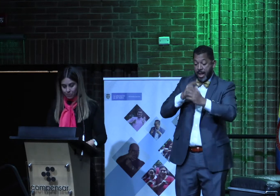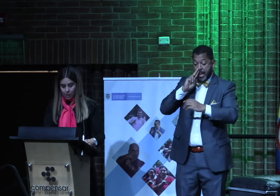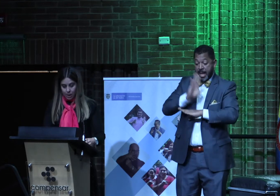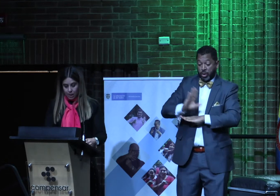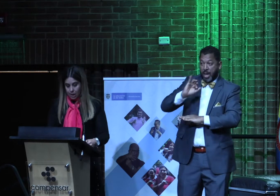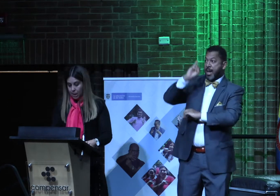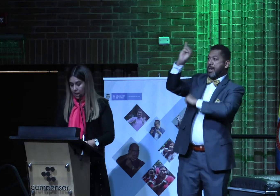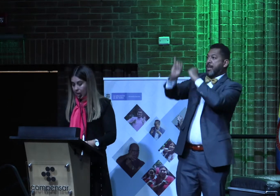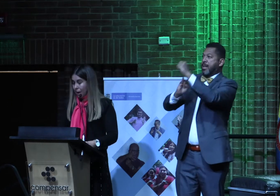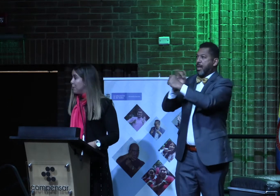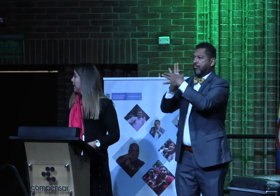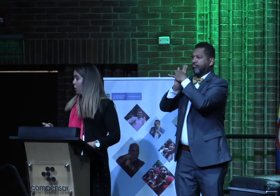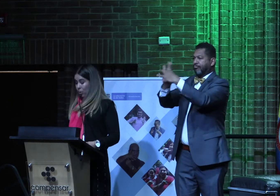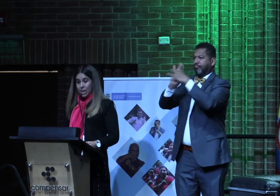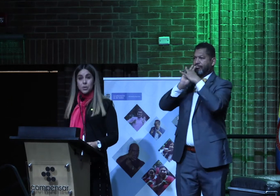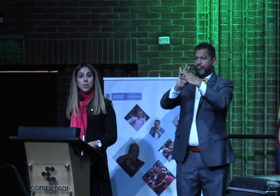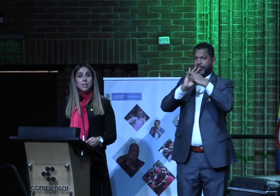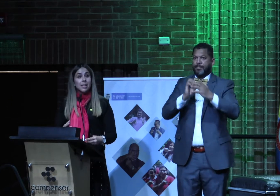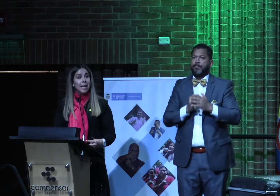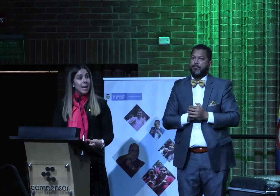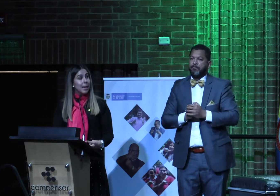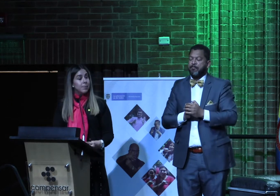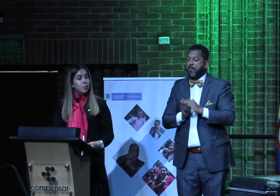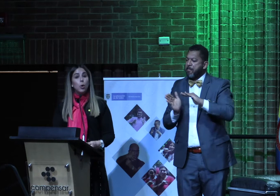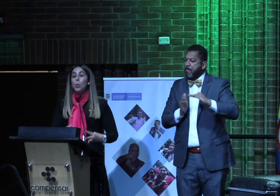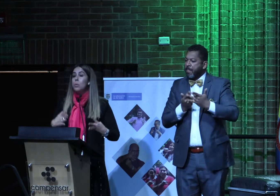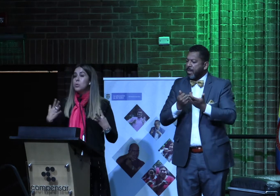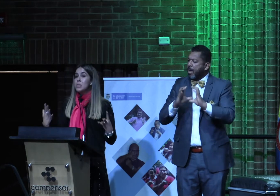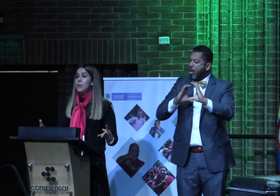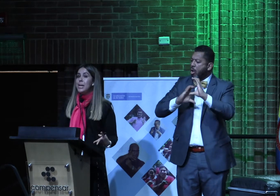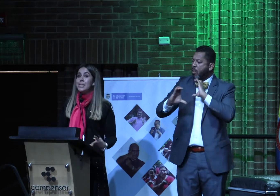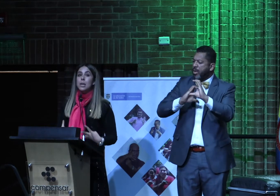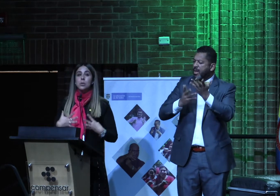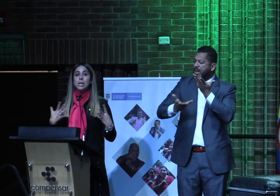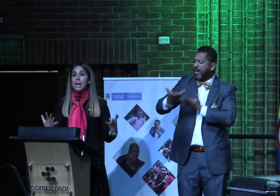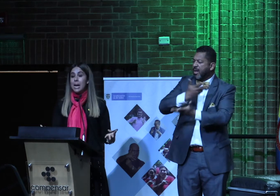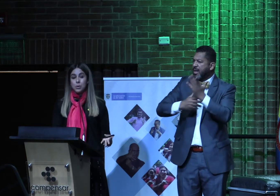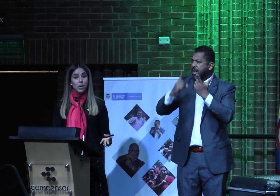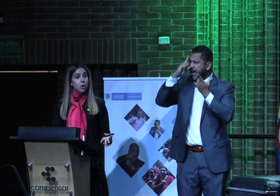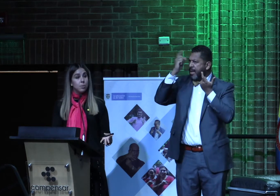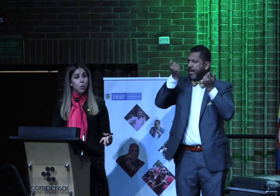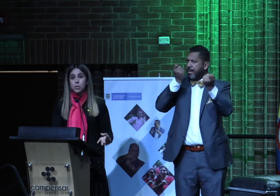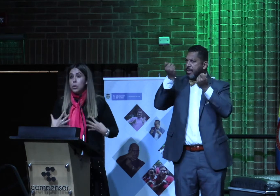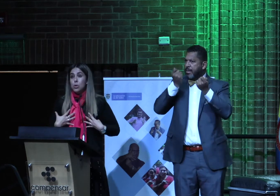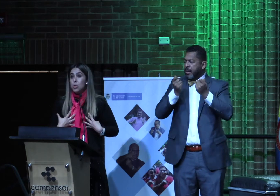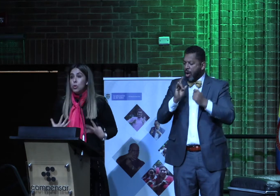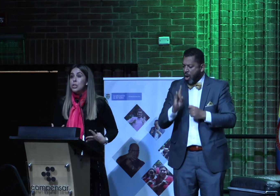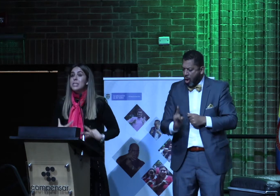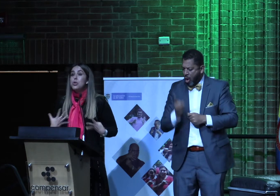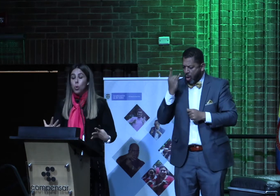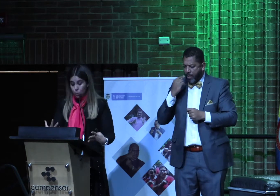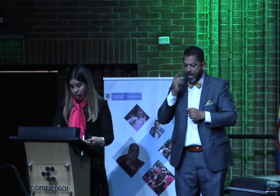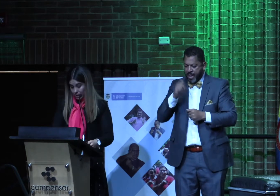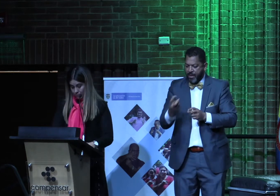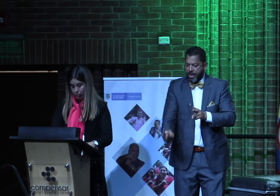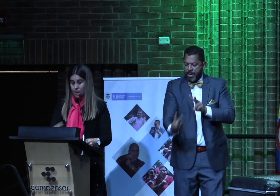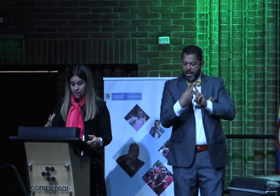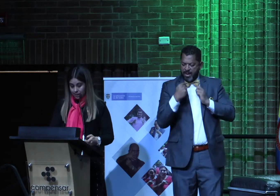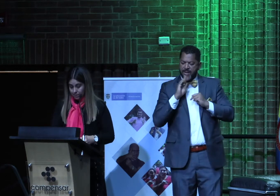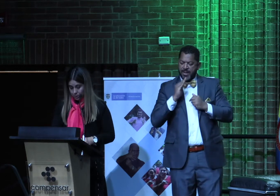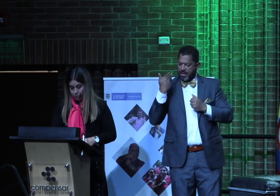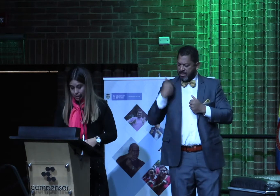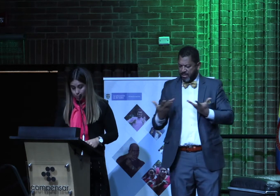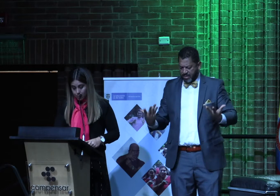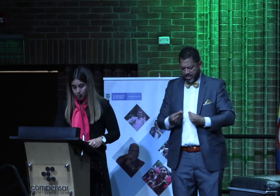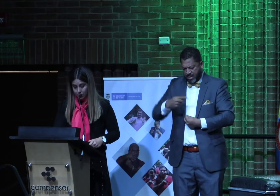Siguiente. Frente a comunicación estratégica, no podemos visibilizarnos ni relacionarnos mejor si no nos conocen, si no comunicamos.